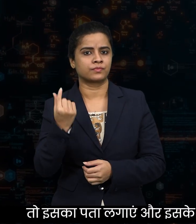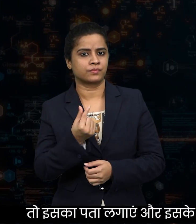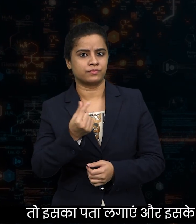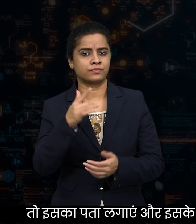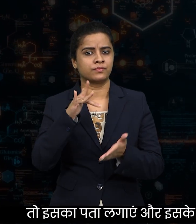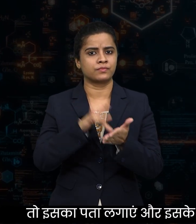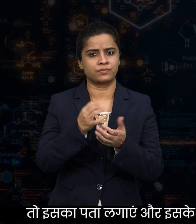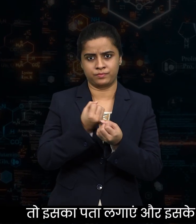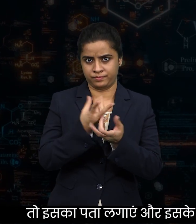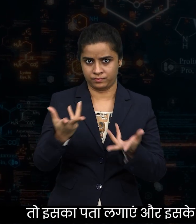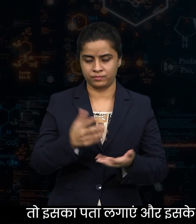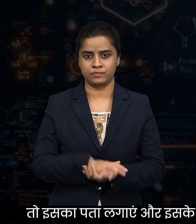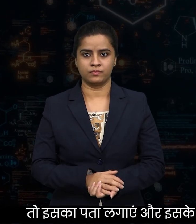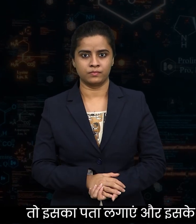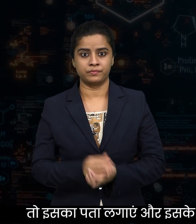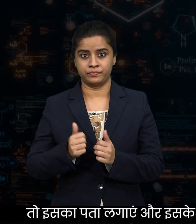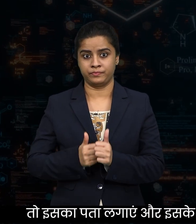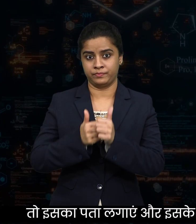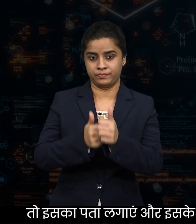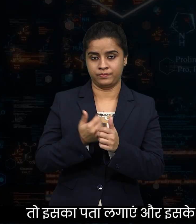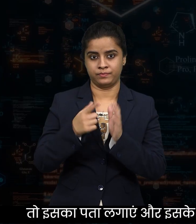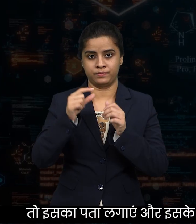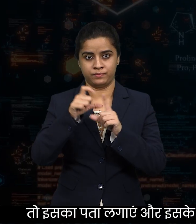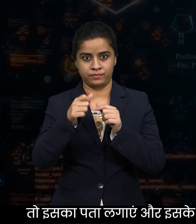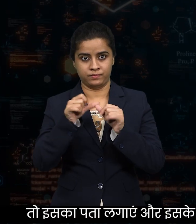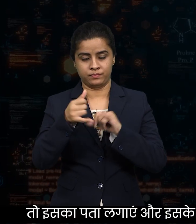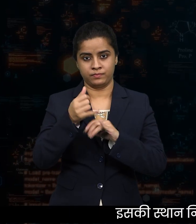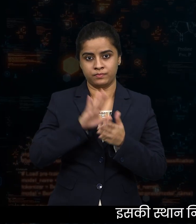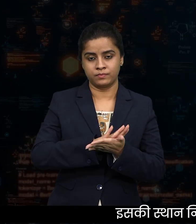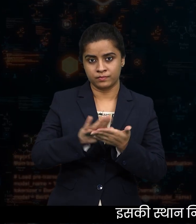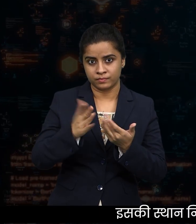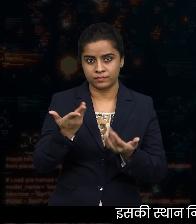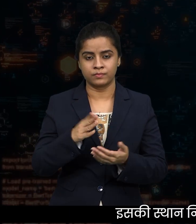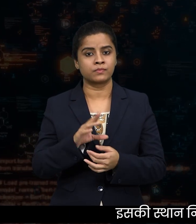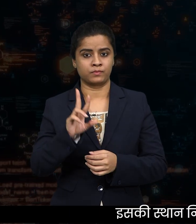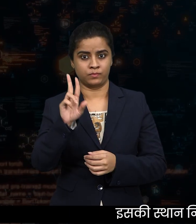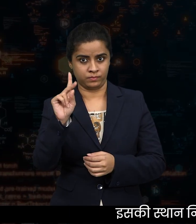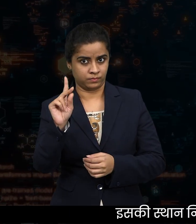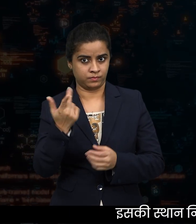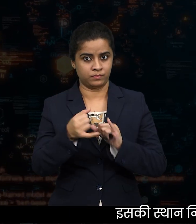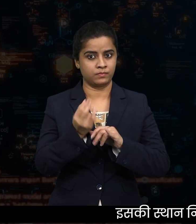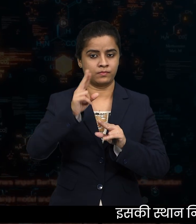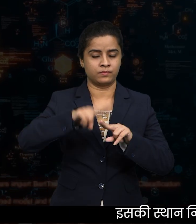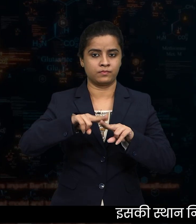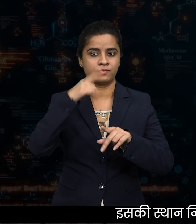एक डैश और एक माध्यमिक प्रत्यय के बाद इसकी स्थान निर्धारक संख्या का उपयोग